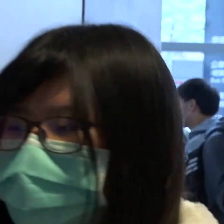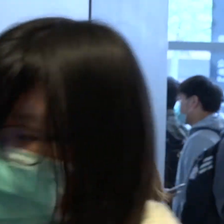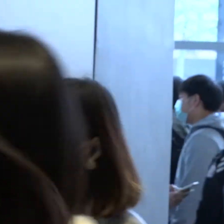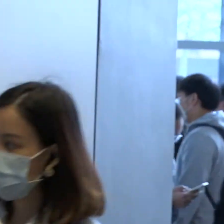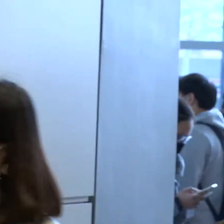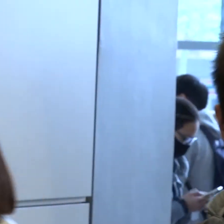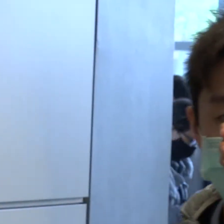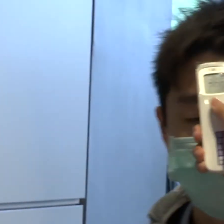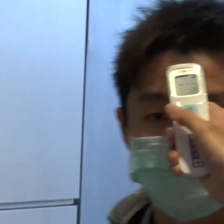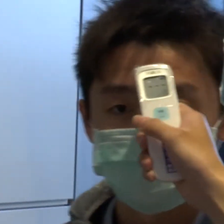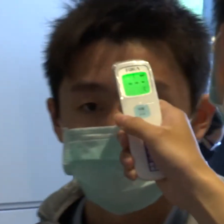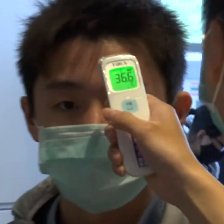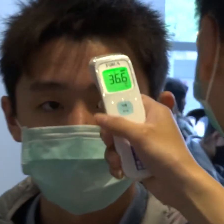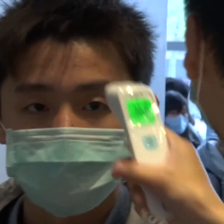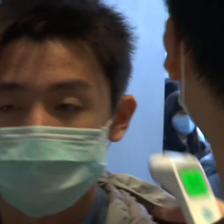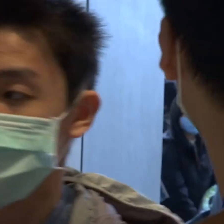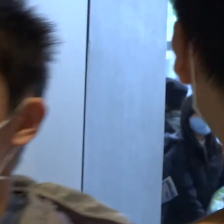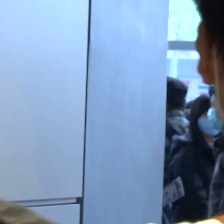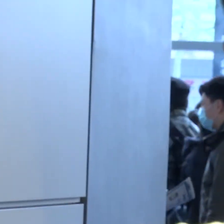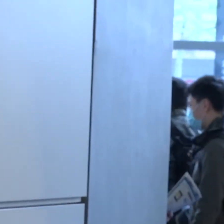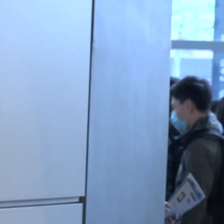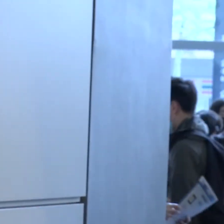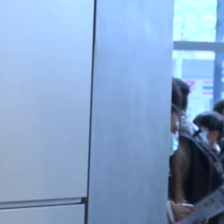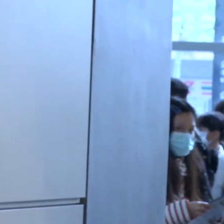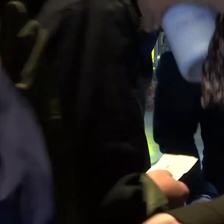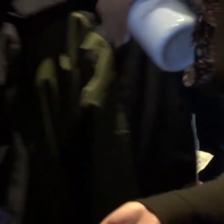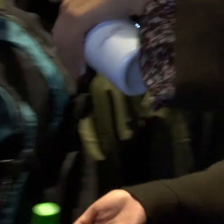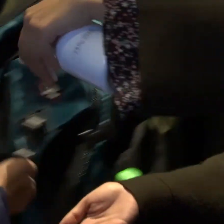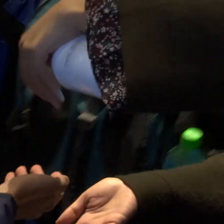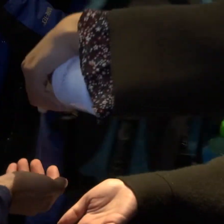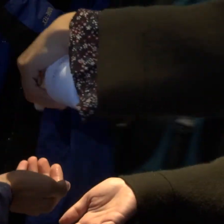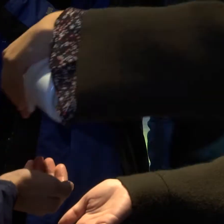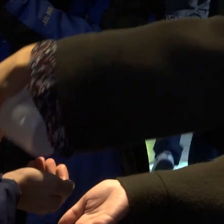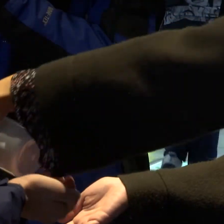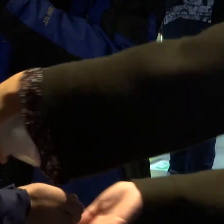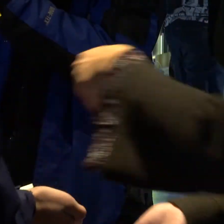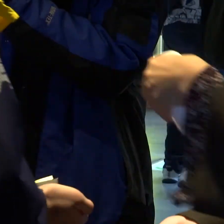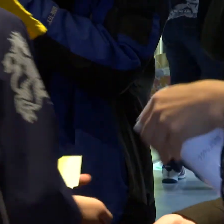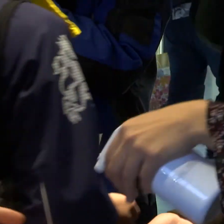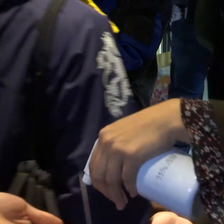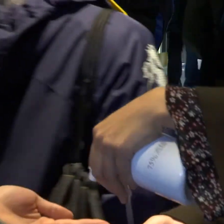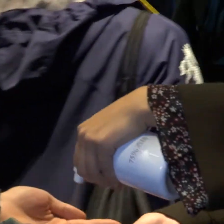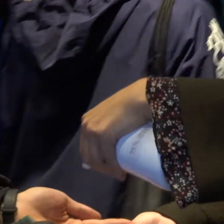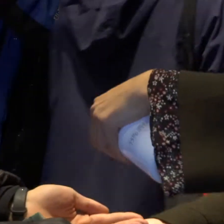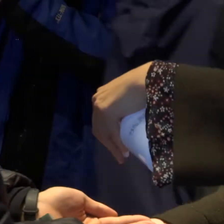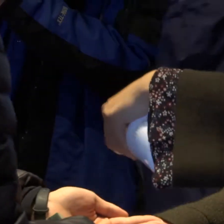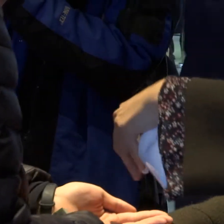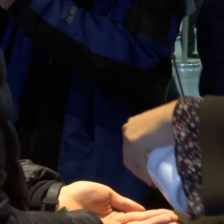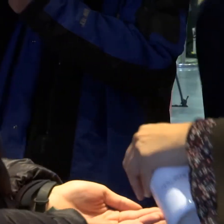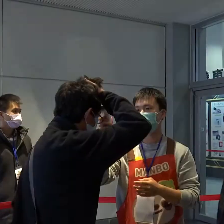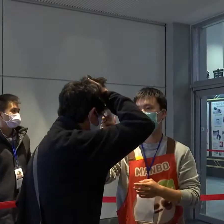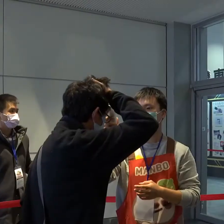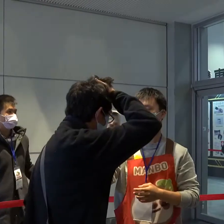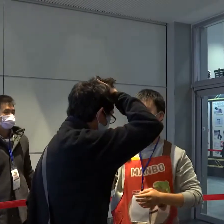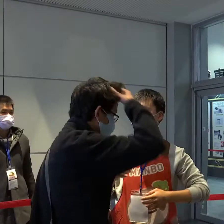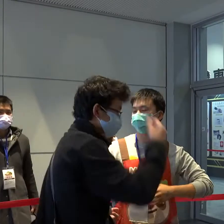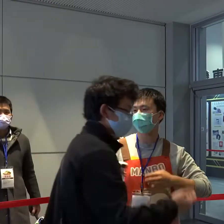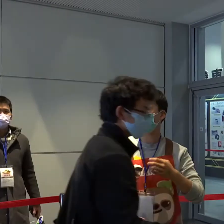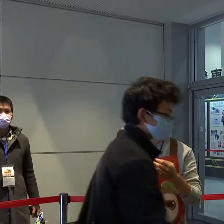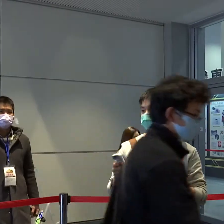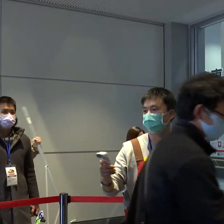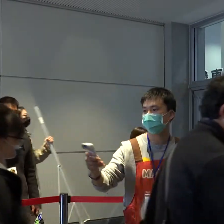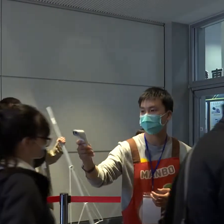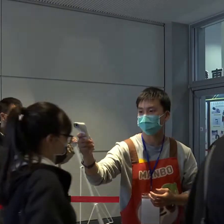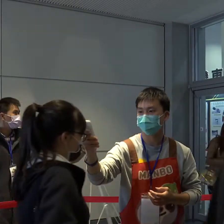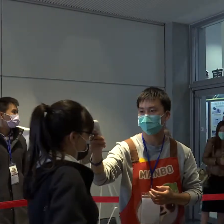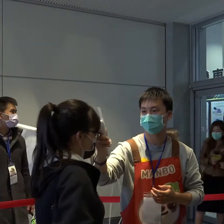和各部会讨论后预计5号发布。指挥官陈时中表示，集会指引将以1000人作为大小型活动的分